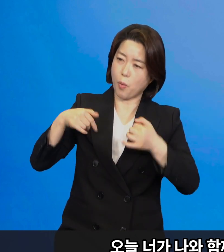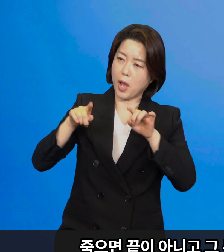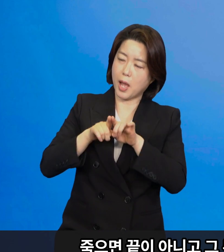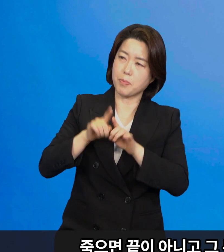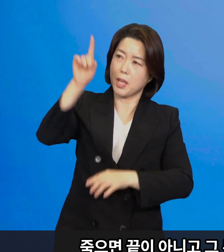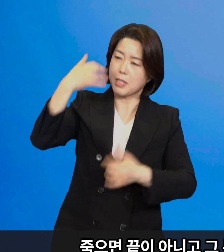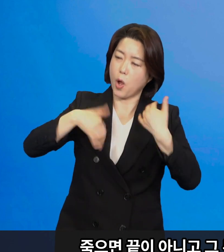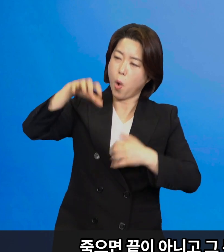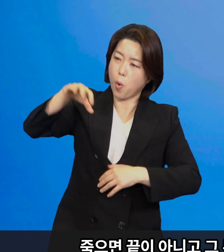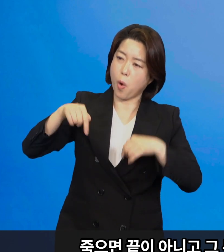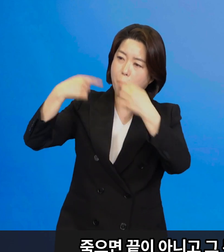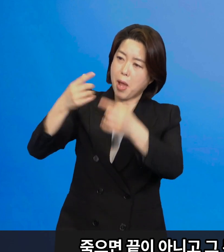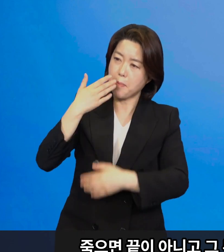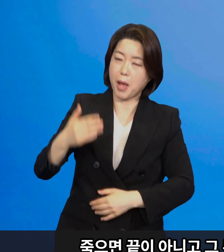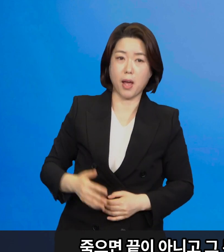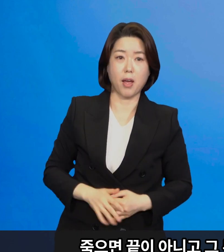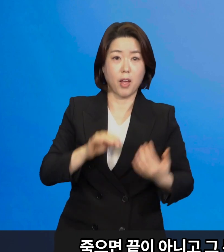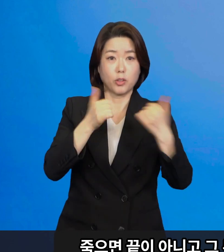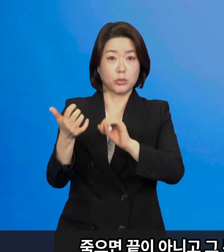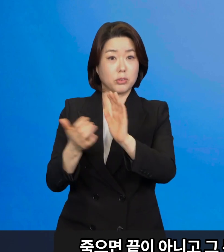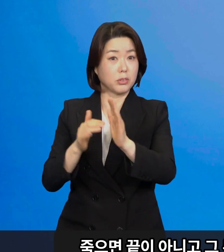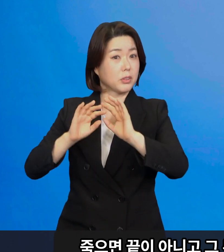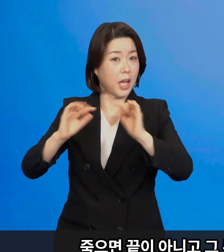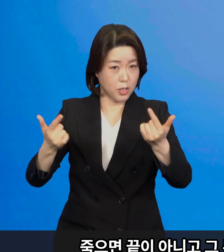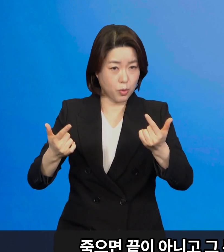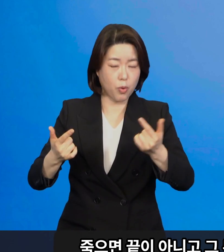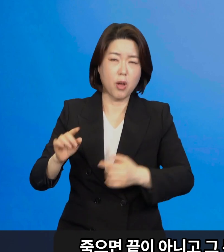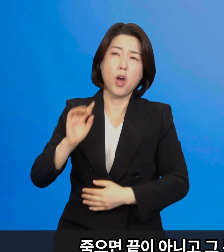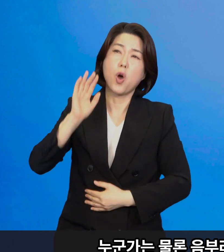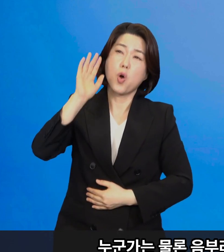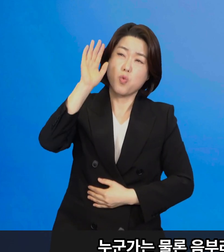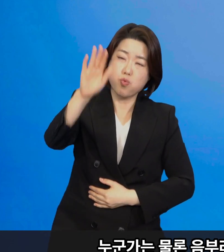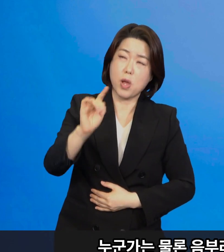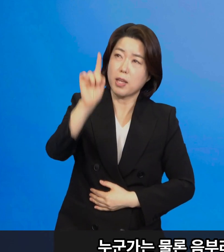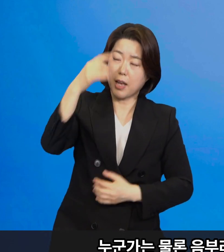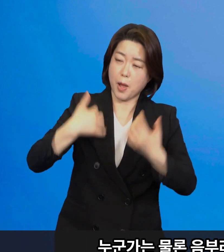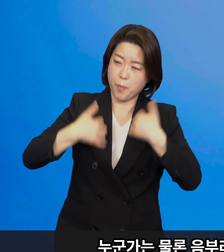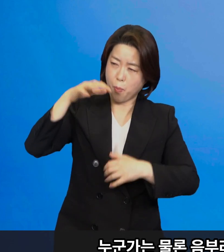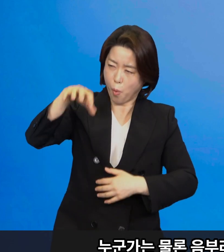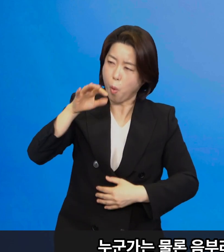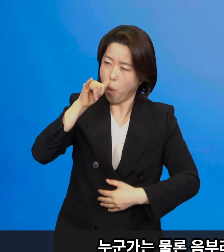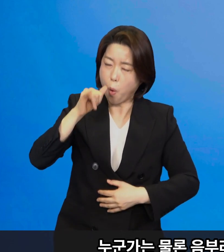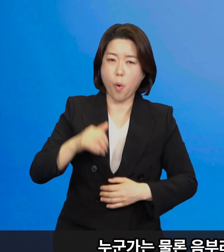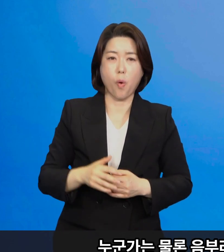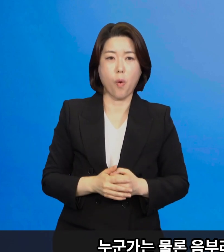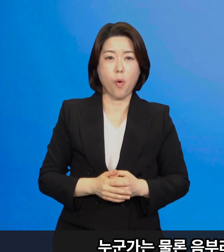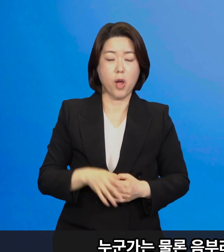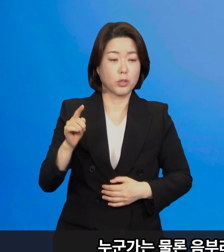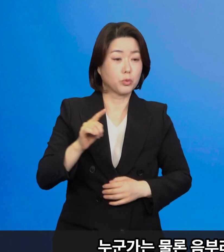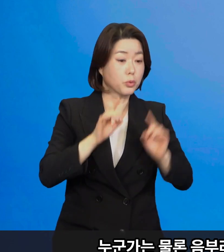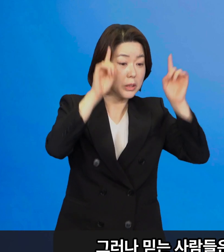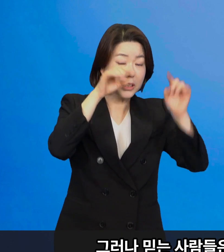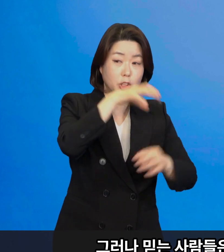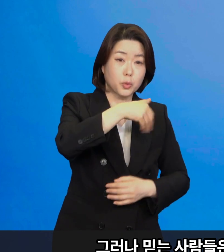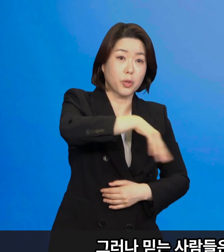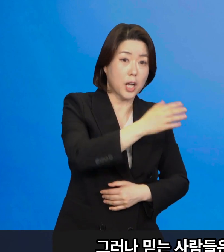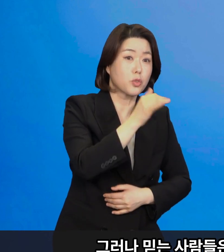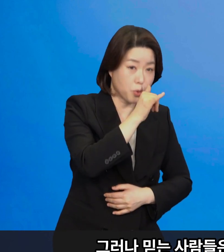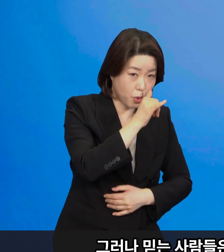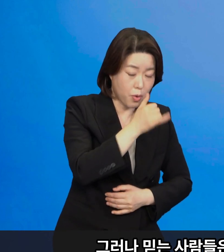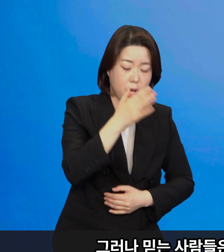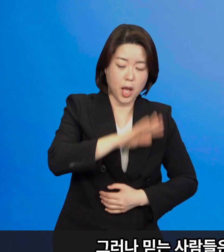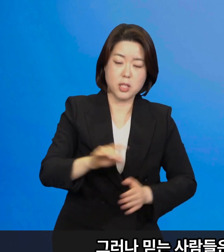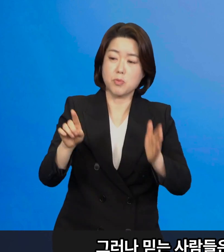것이다. 죽으면 끝이 아니고 그 뒤에 낙원이 있다는 거예요. 누군가는 물론 음부라고 하는 쪽에 가겠지만 그러나